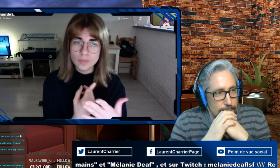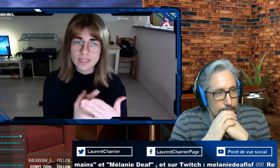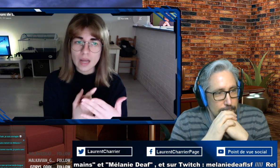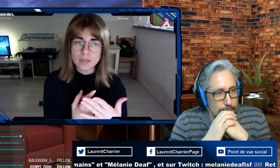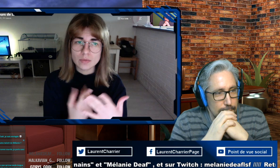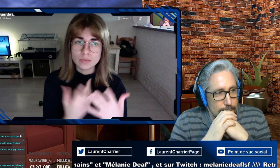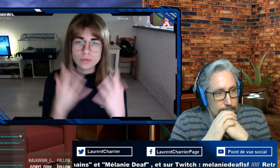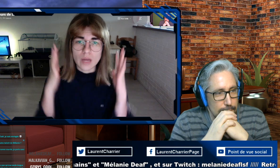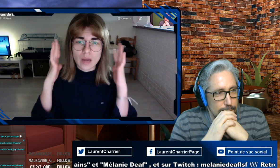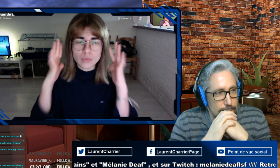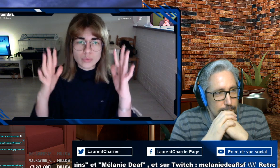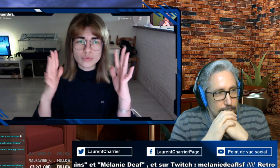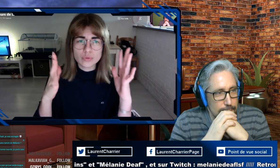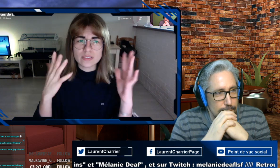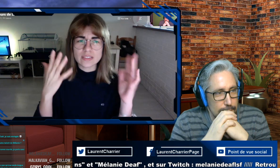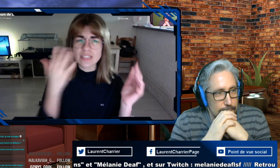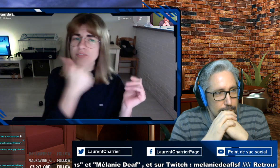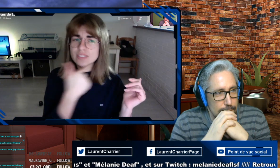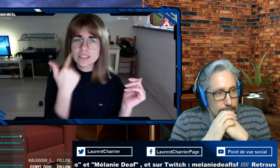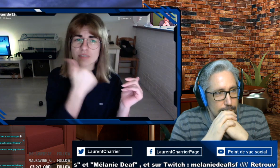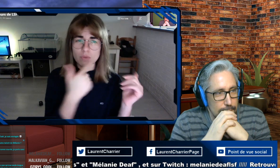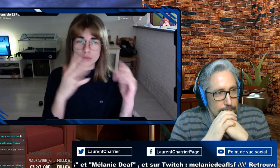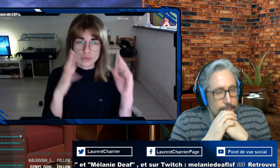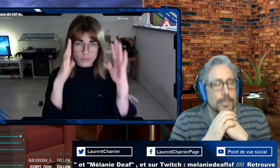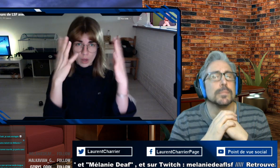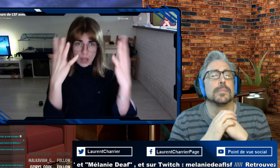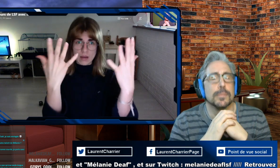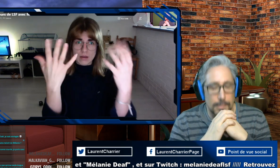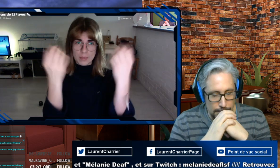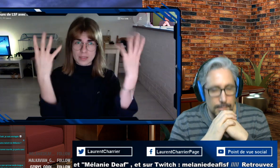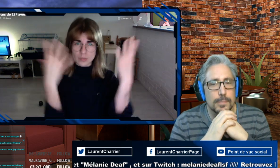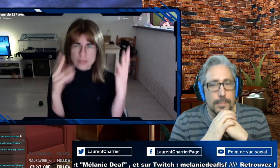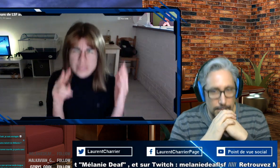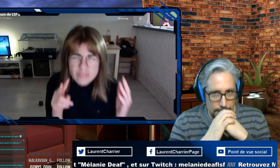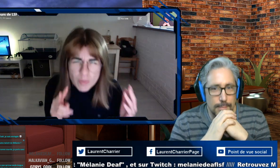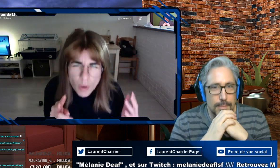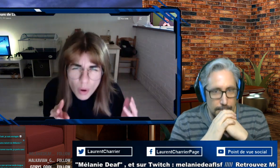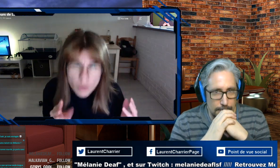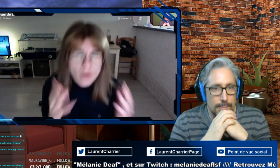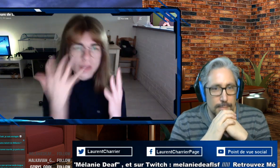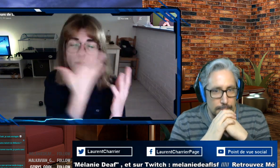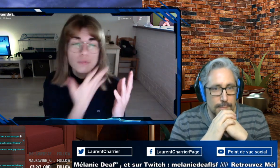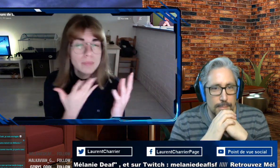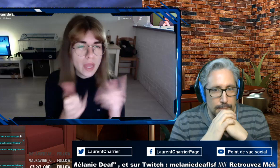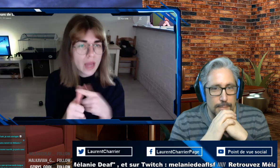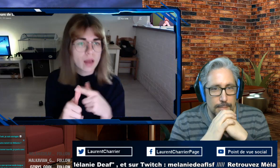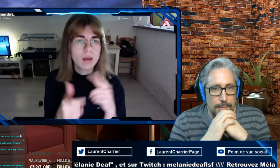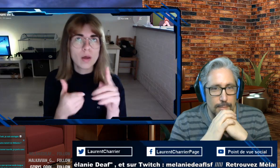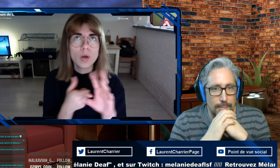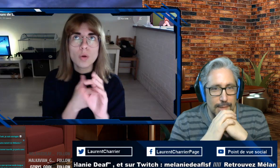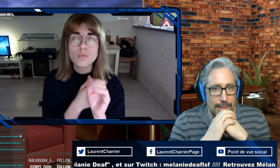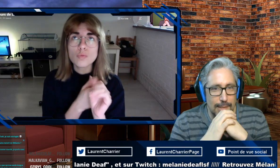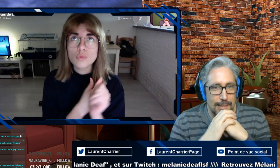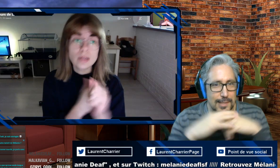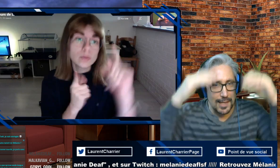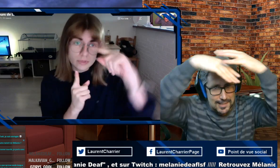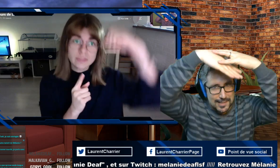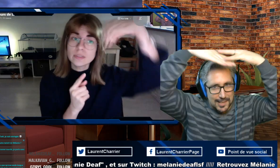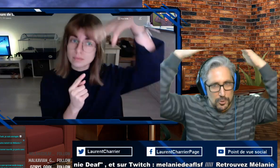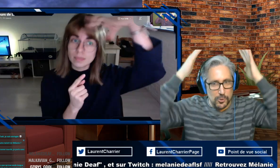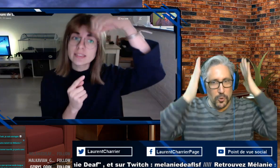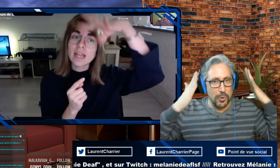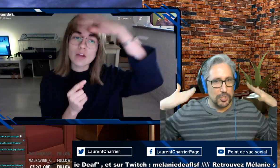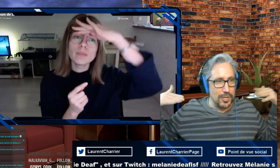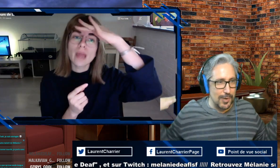évitez de vous mettre là, parce qu'un contre-jour, c'est très difficile des fois de voir la personne, c'est vraiment la lumière. Et